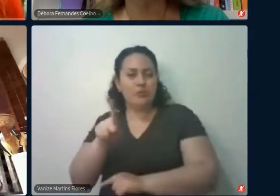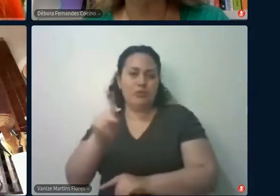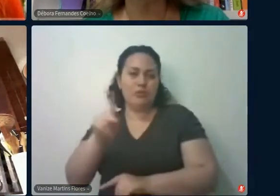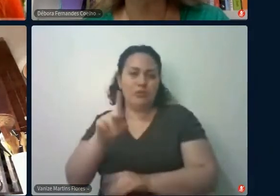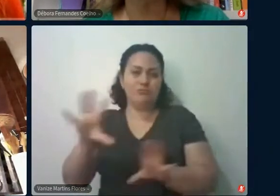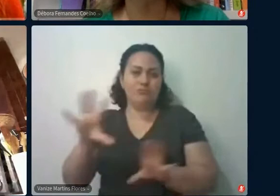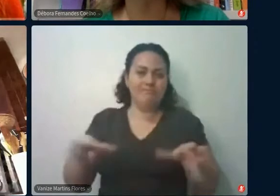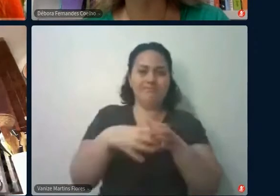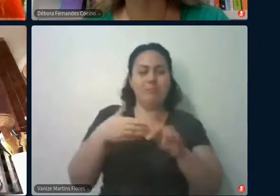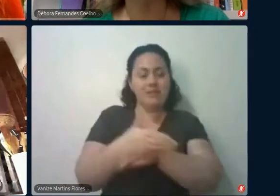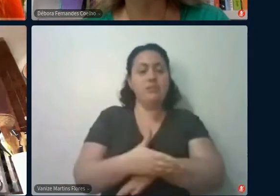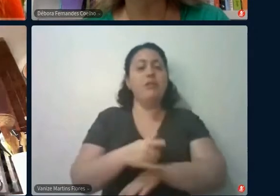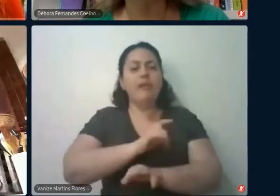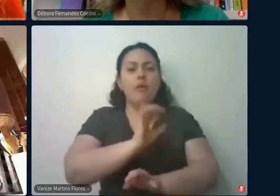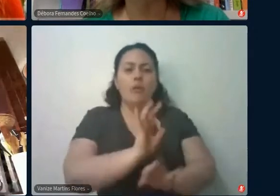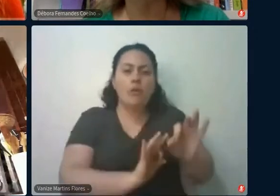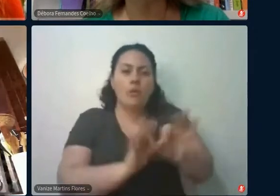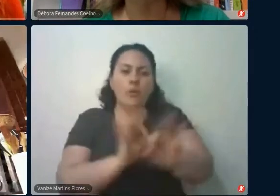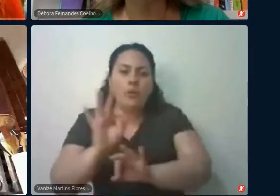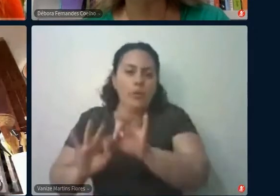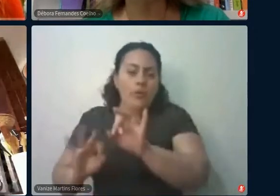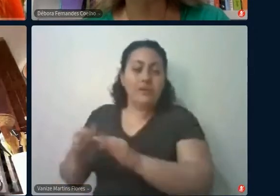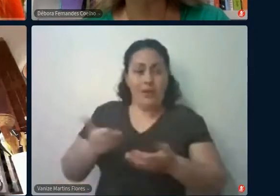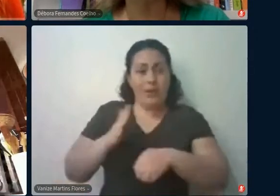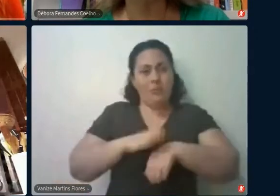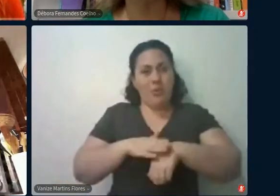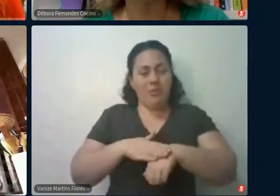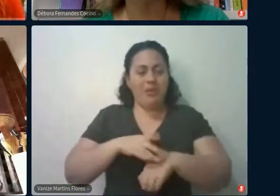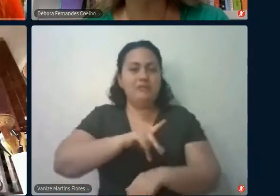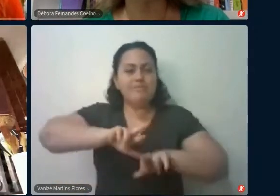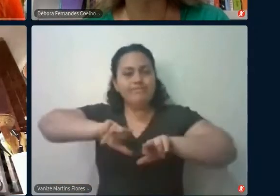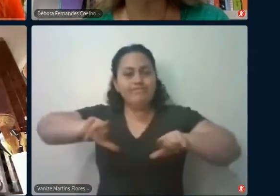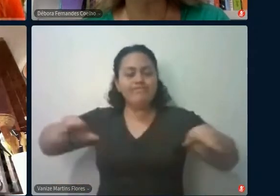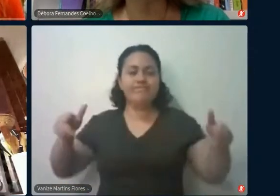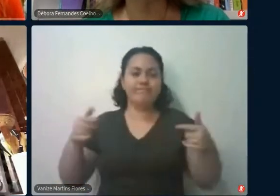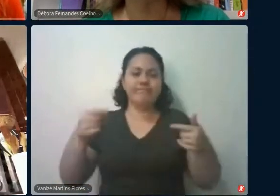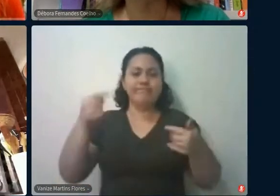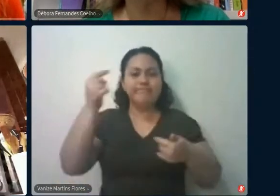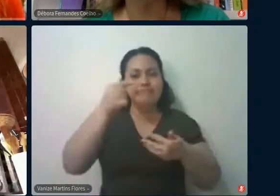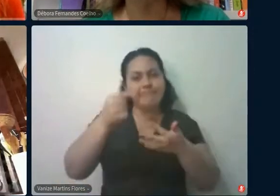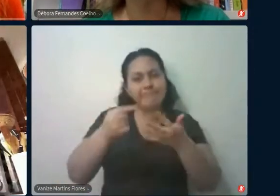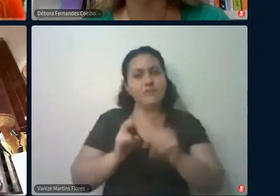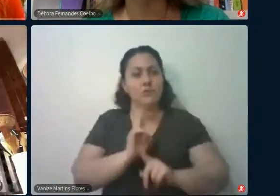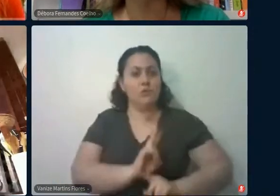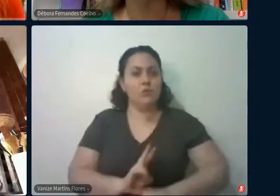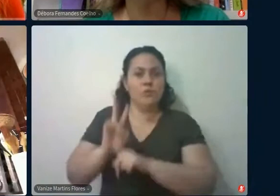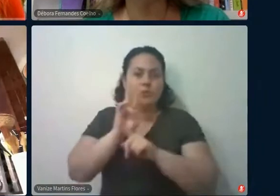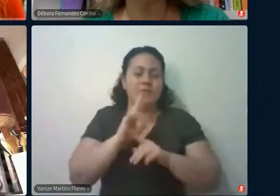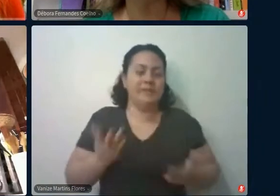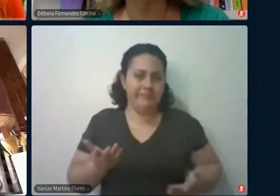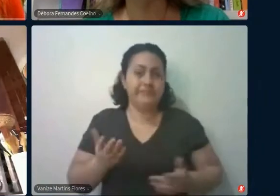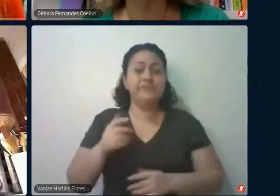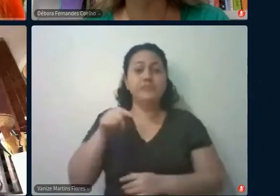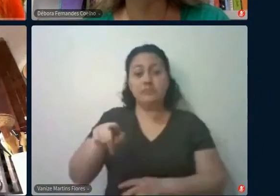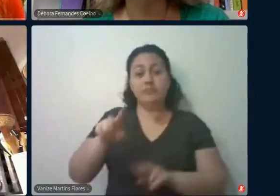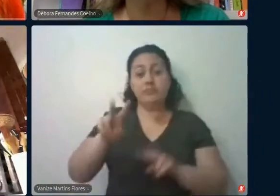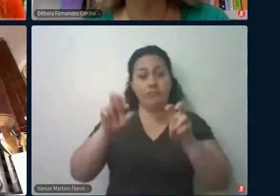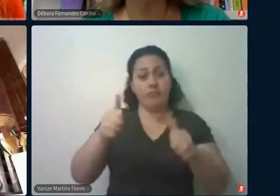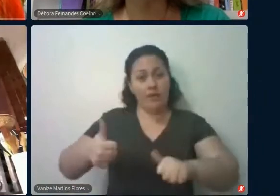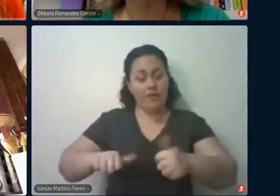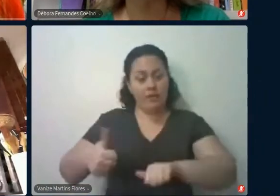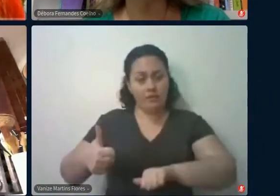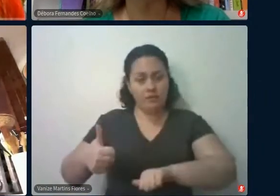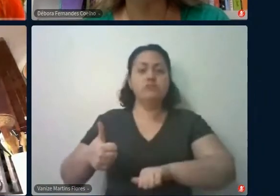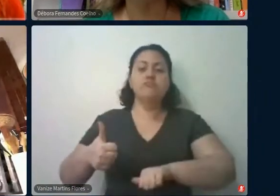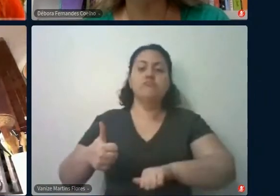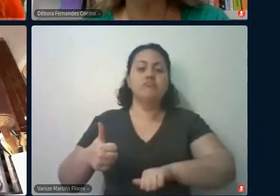organizar, né, nesse momento, com toda essa celeridade que a gente precisa. Então, a questão da qualidade, a gente não